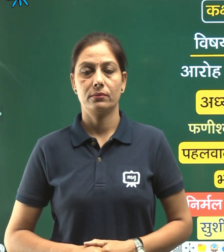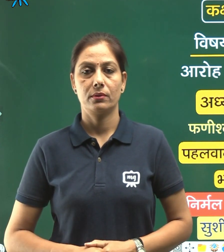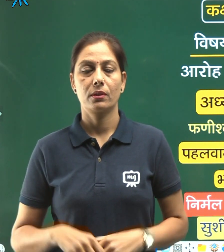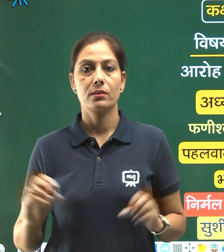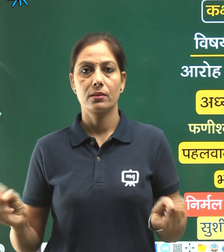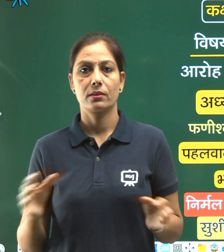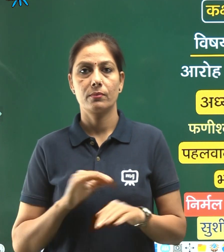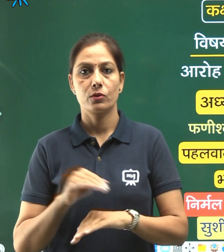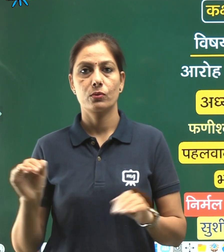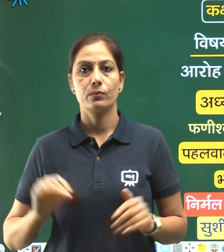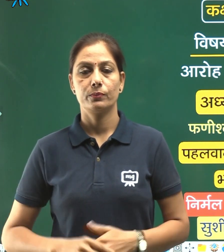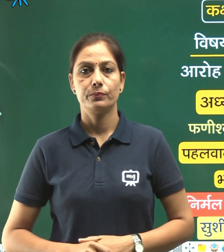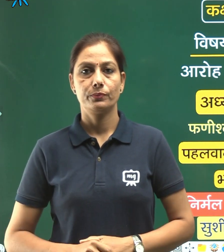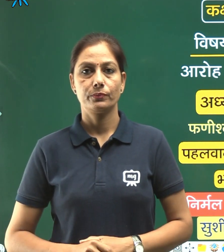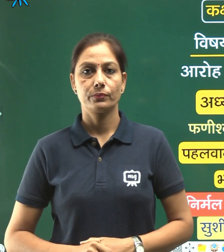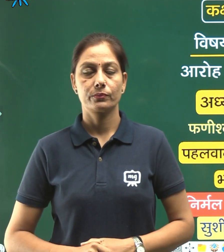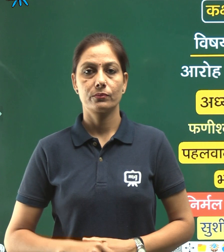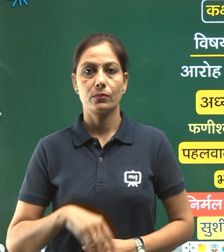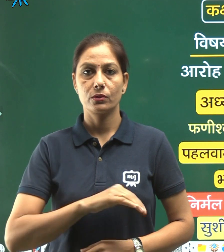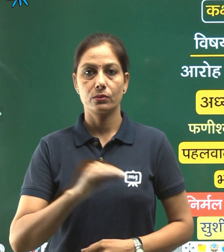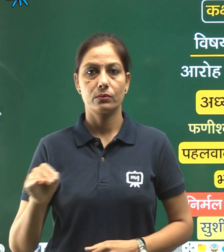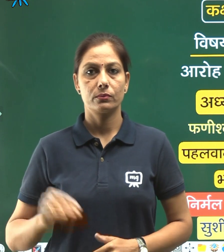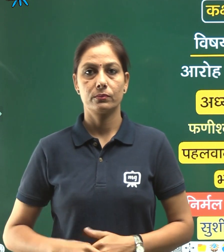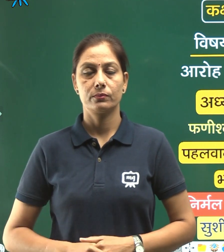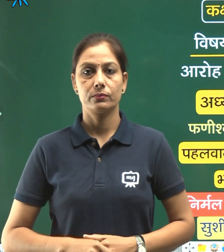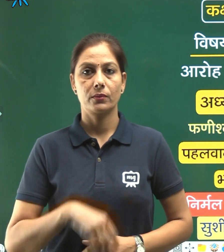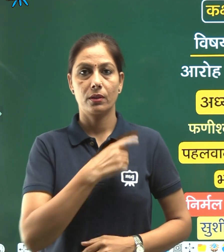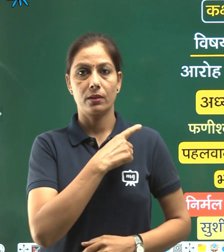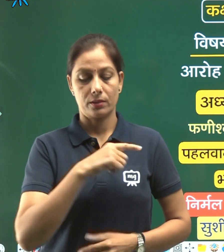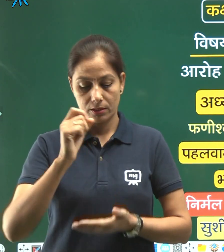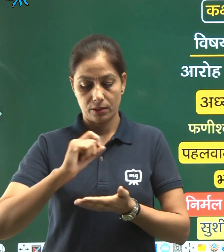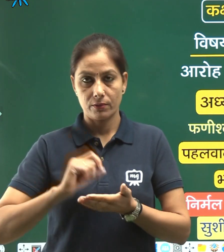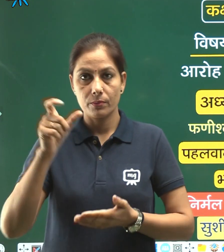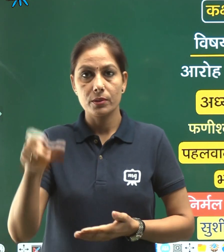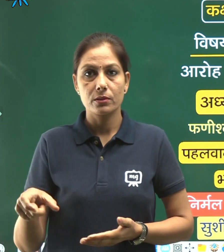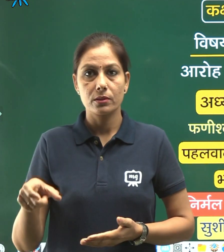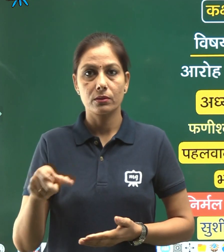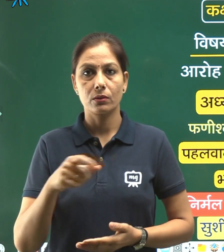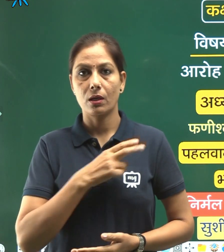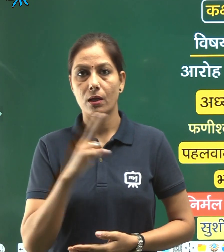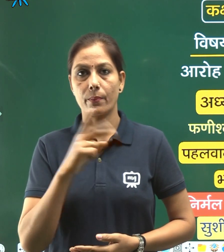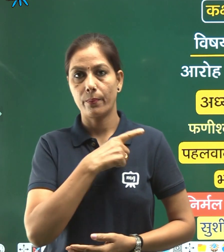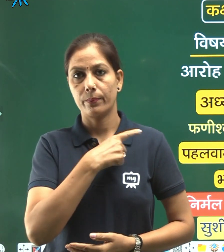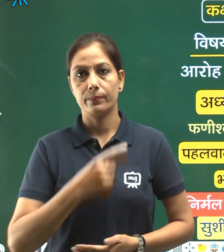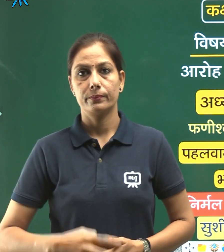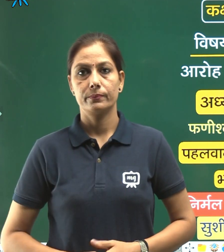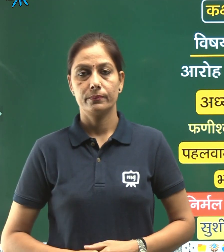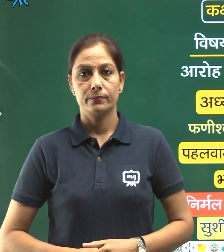शुरू करें बच्चों। बच्चों, ये है लेखक फणीश्वरनाथ रेणु।